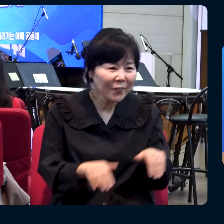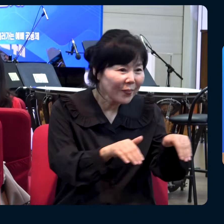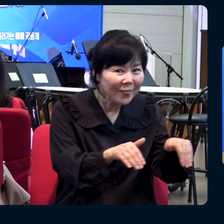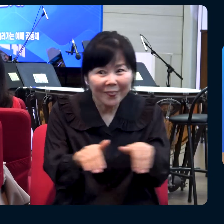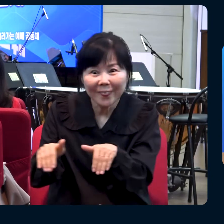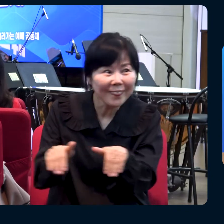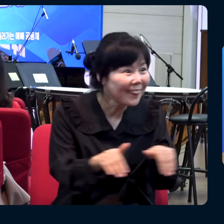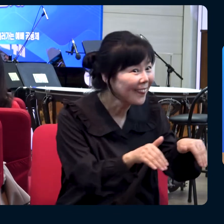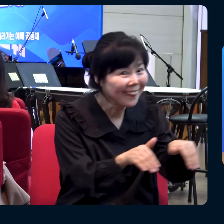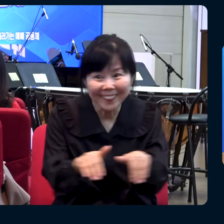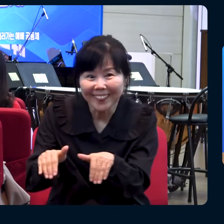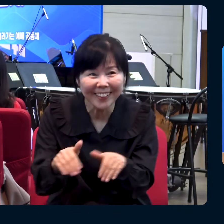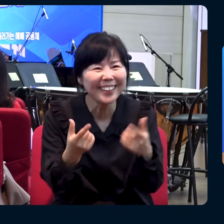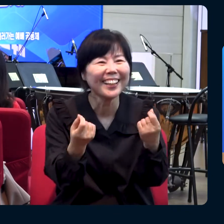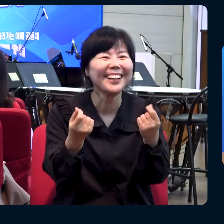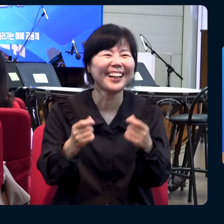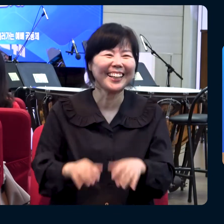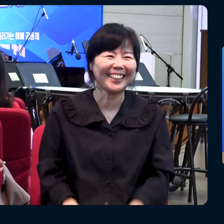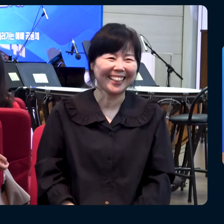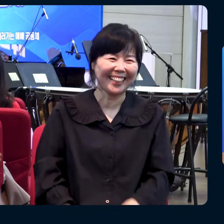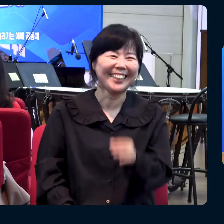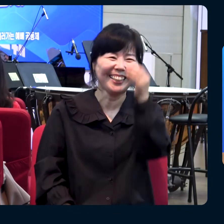부릅니다.